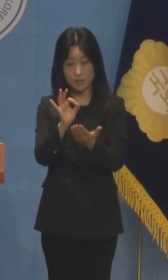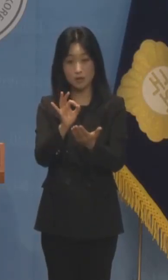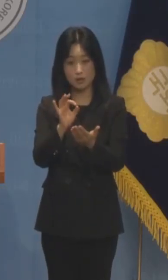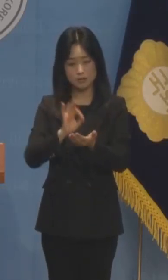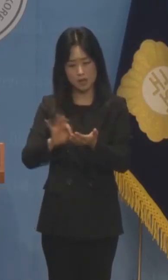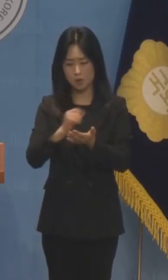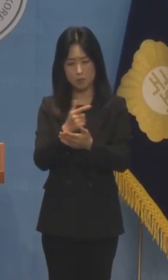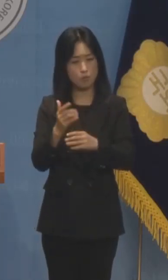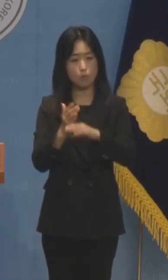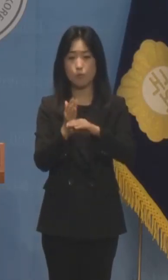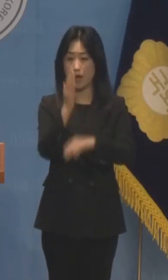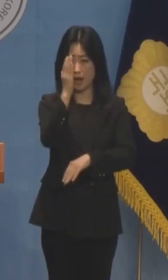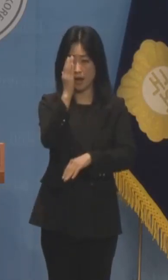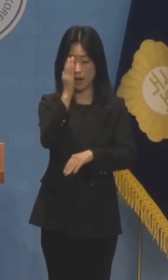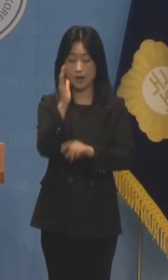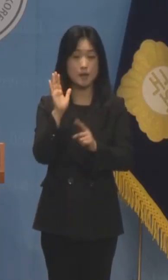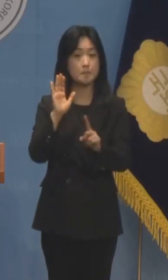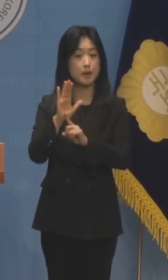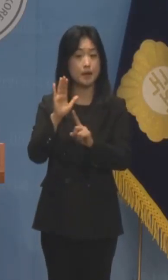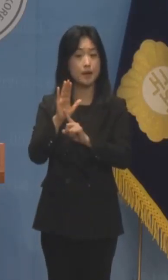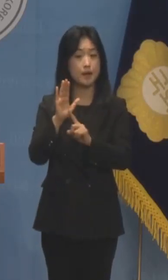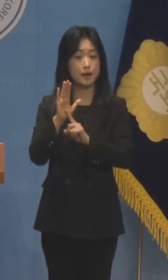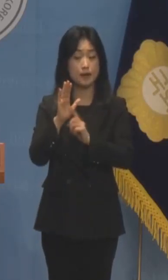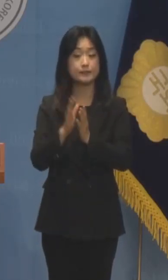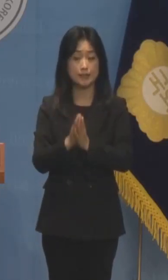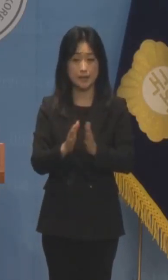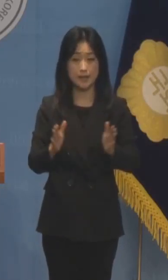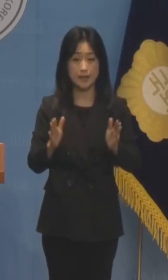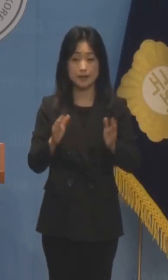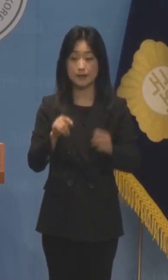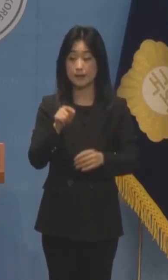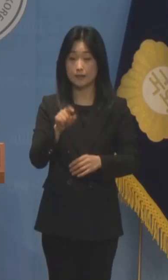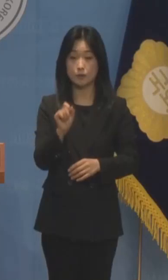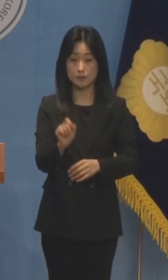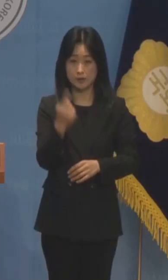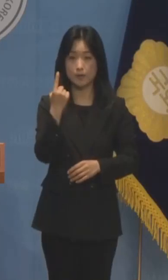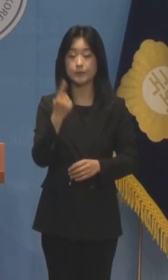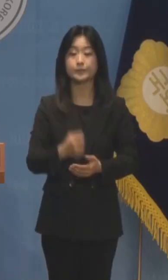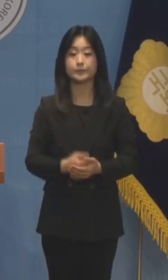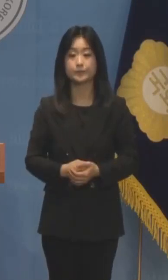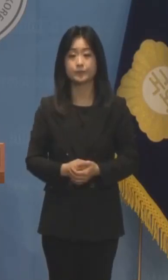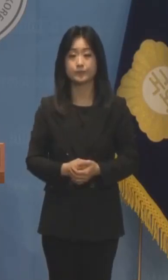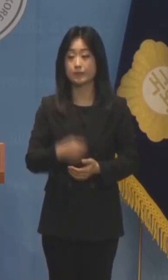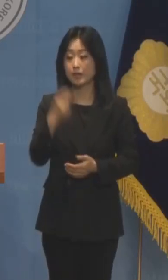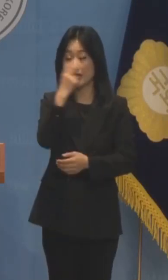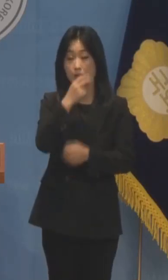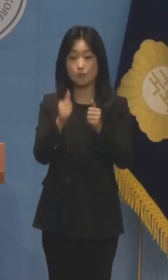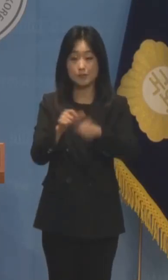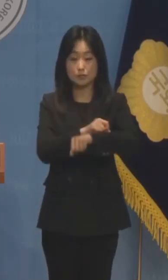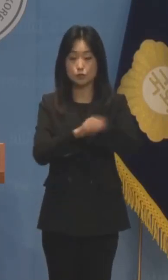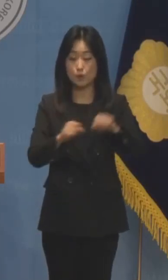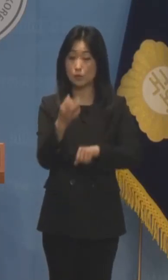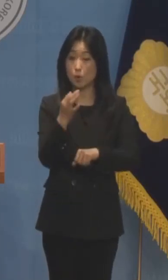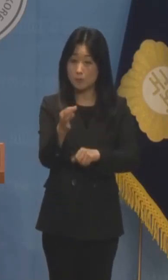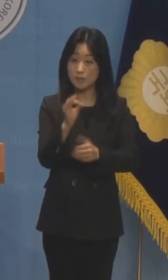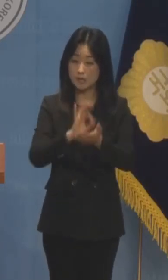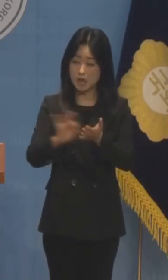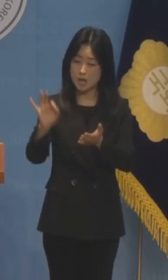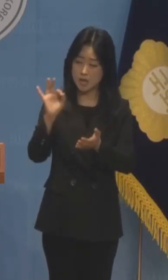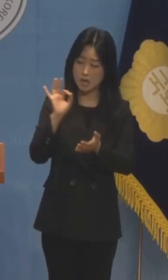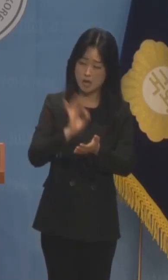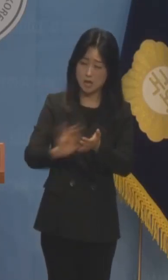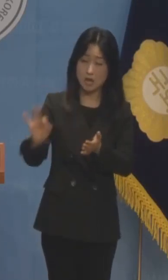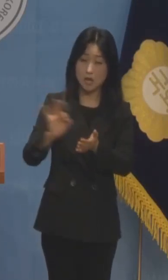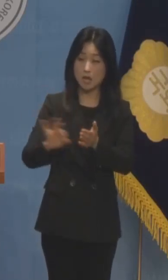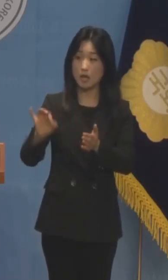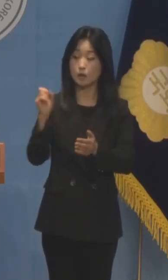오남용 사례가 보도되기 시작했습니다. 이 시점부터 본다면 검찰 특활비 오남용 및 자료